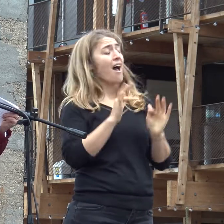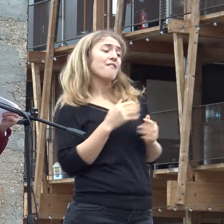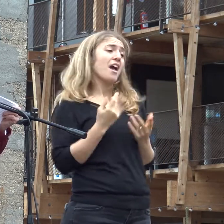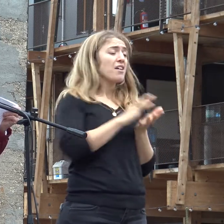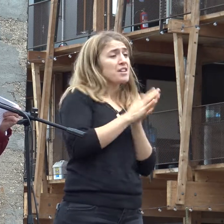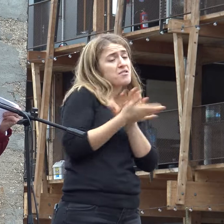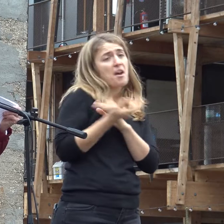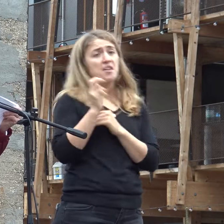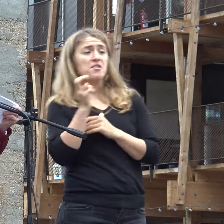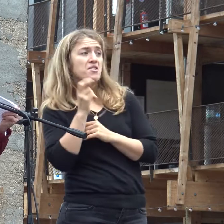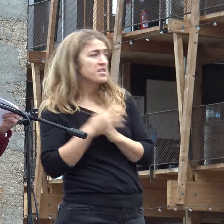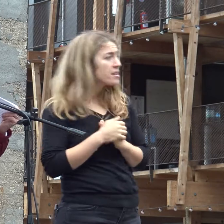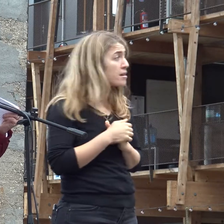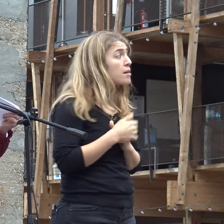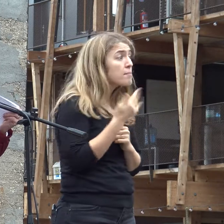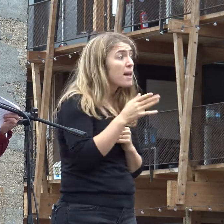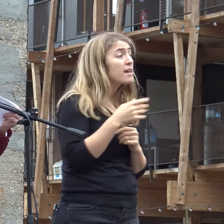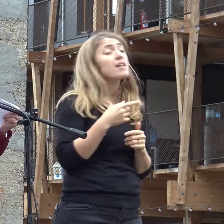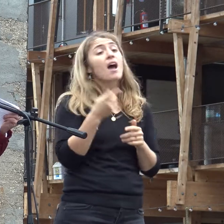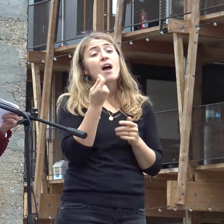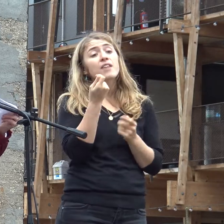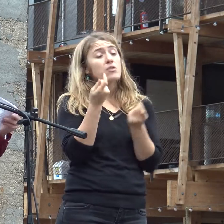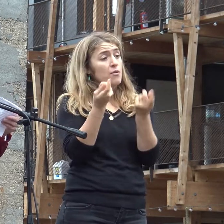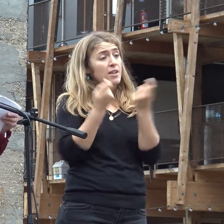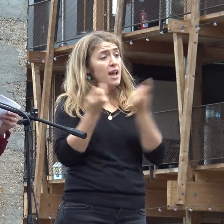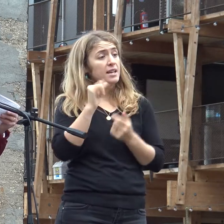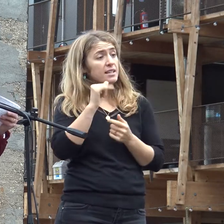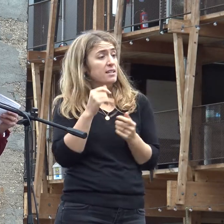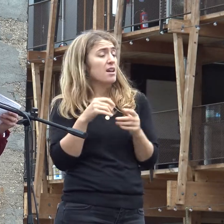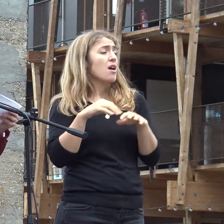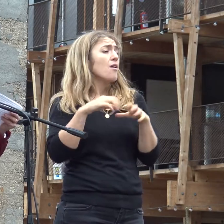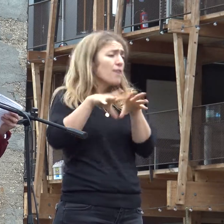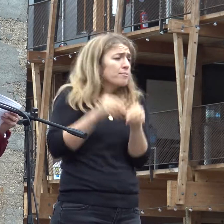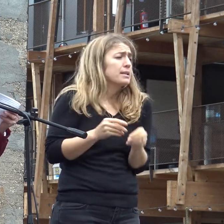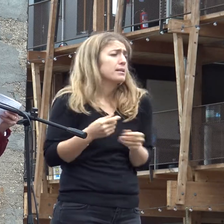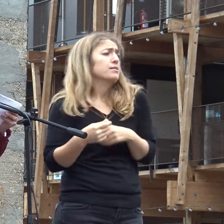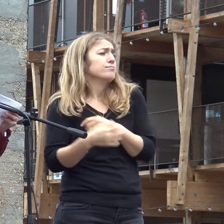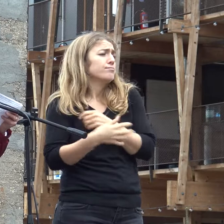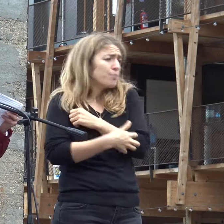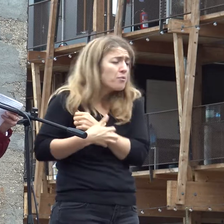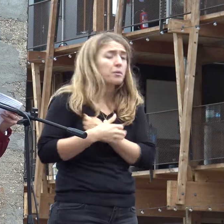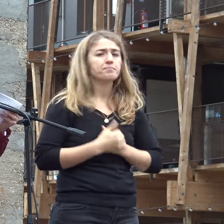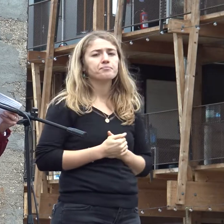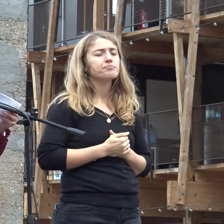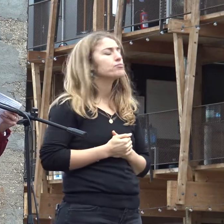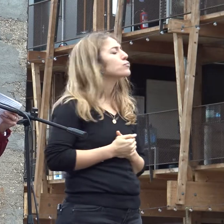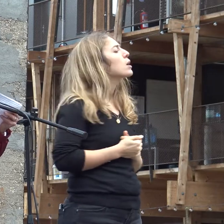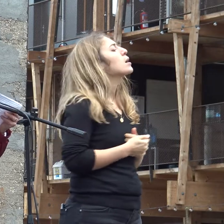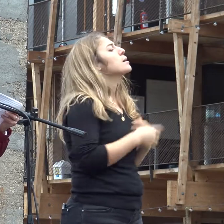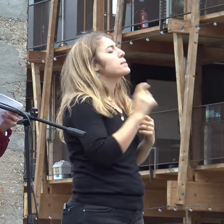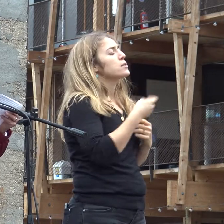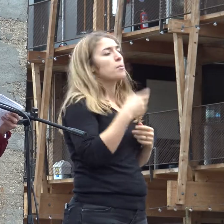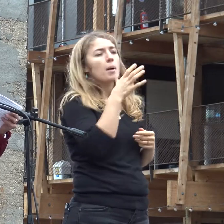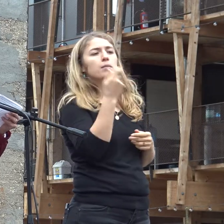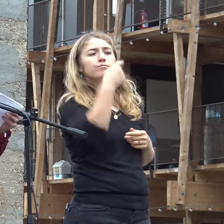fait injustement peser sur les ménages les plus modestes. Alors bien sûr, on ne peut pas renverser les multinationales en claquant